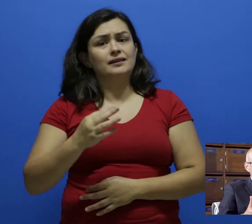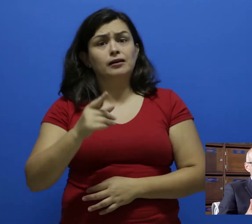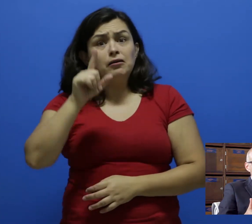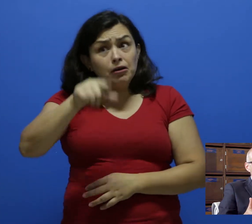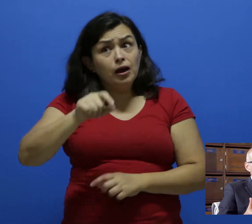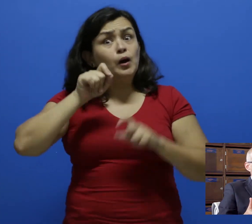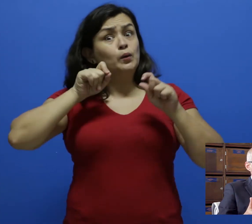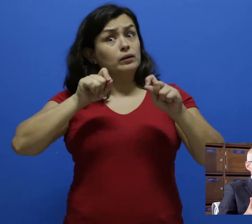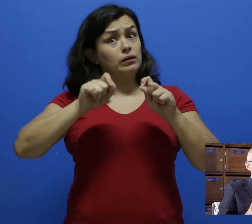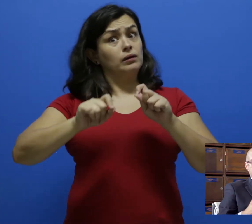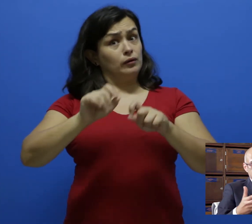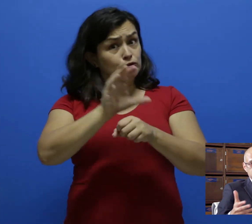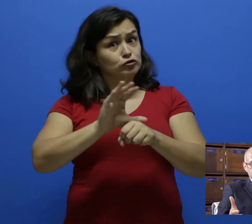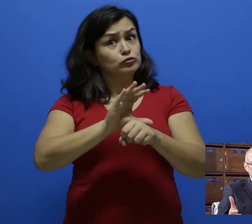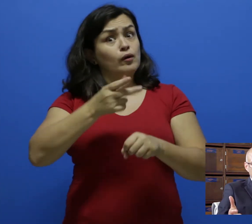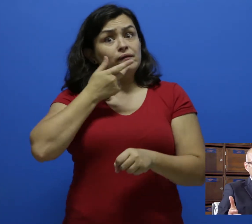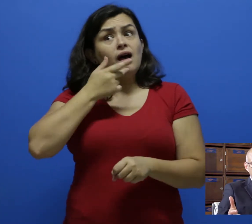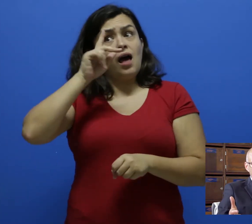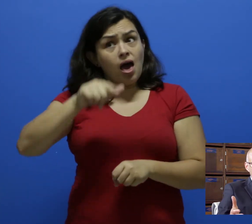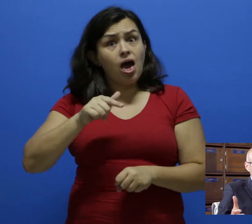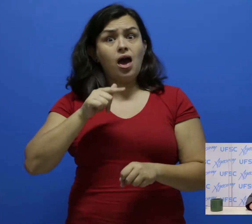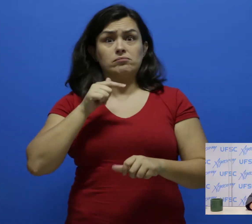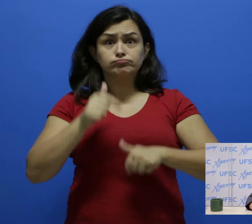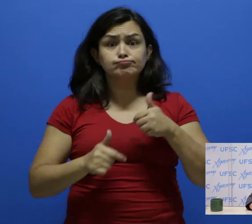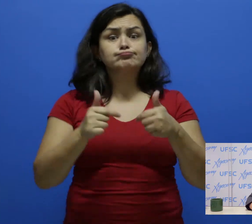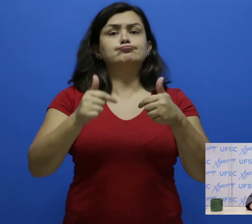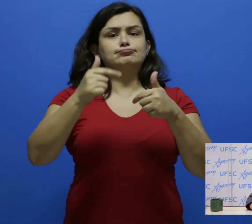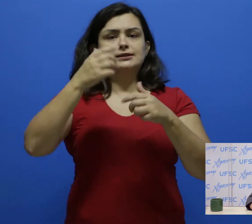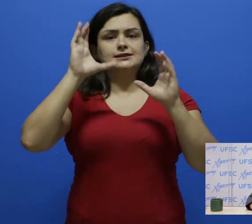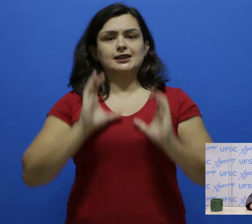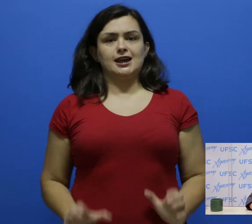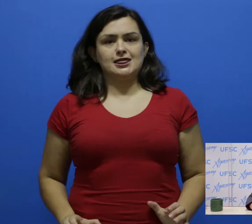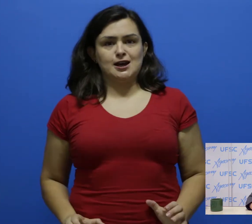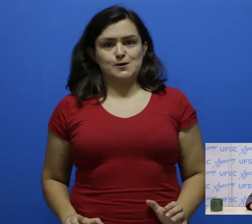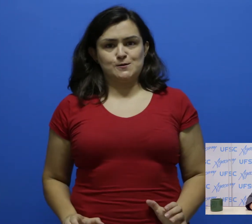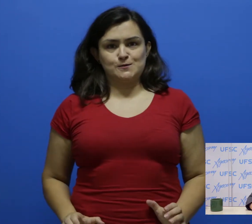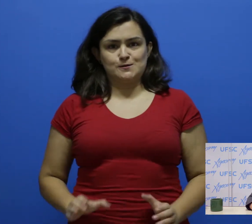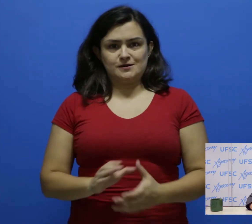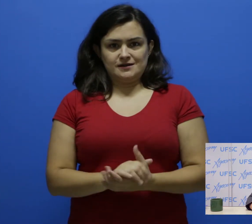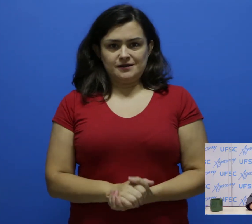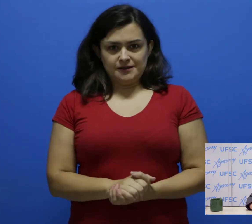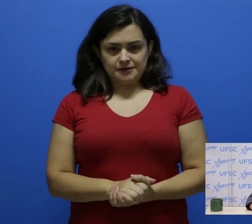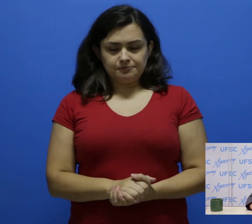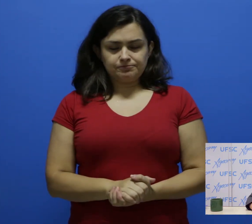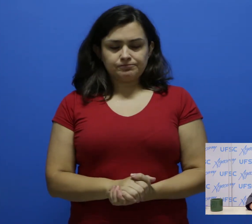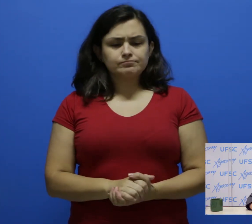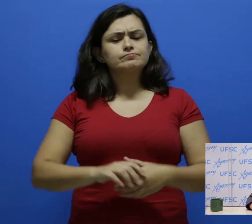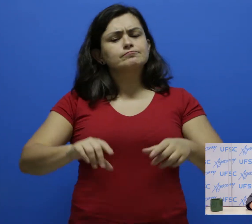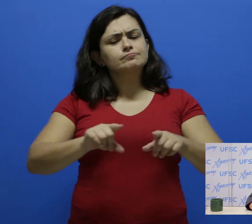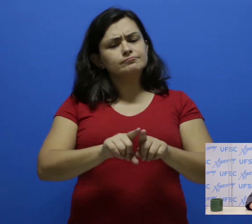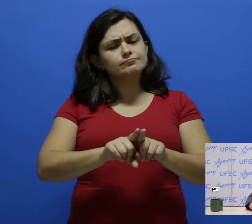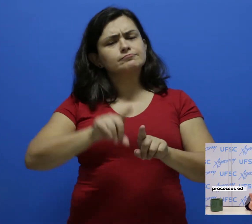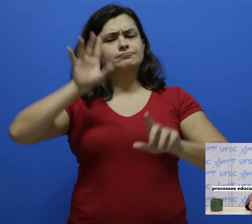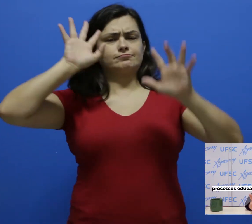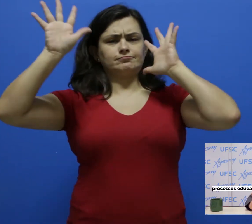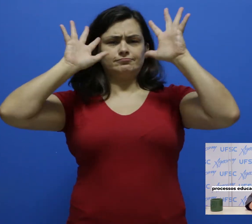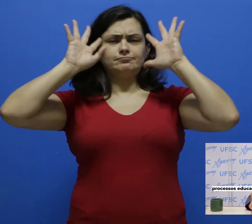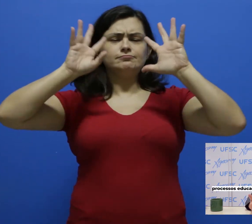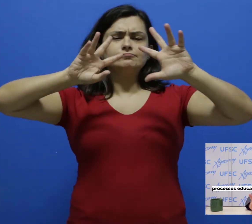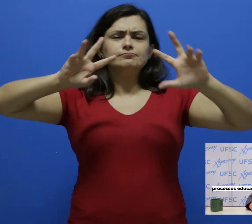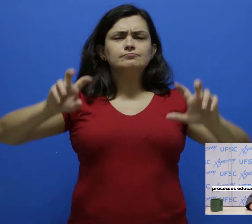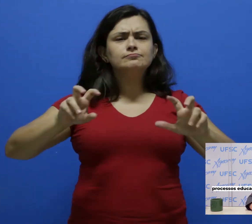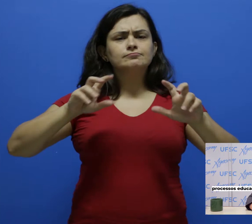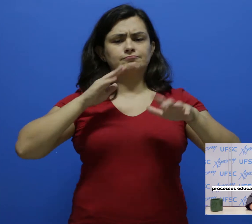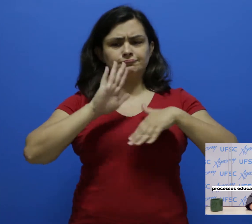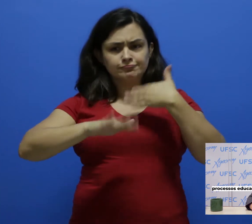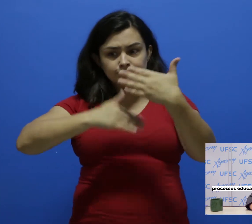Constituição determina, o exercício da cidadania. Uma análise crítica acerca do espaço escolar e dos processos